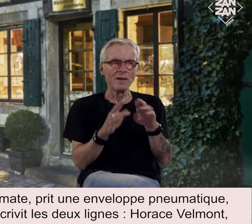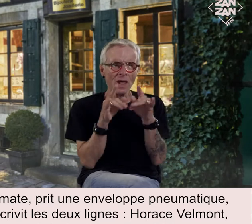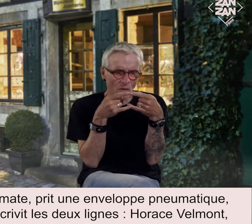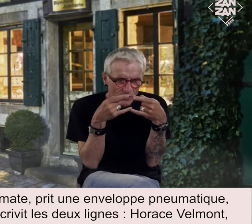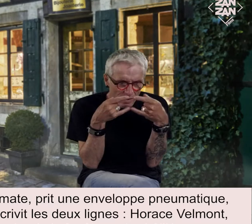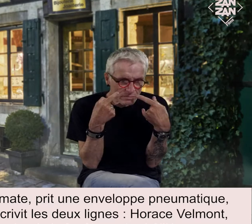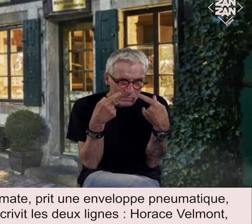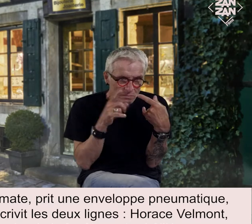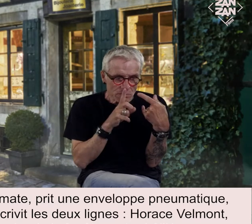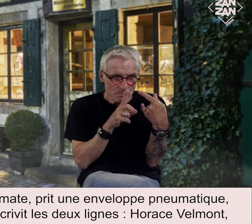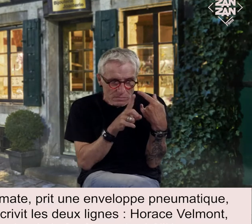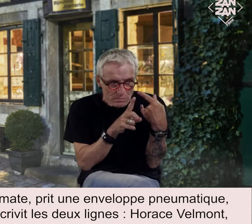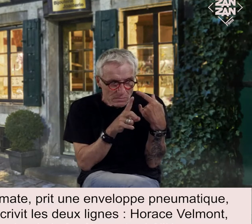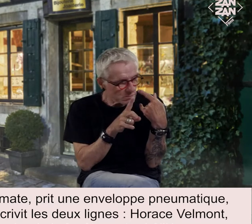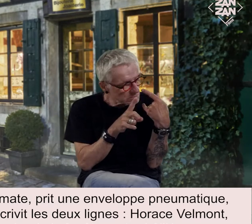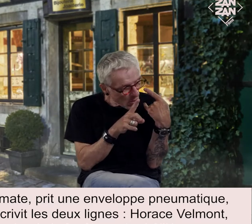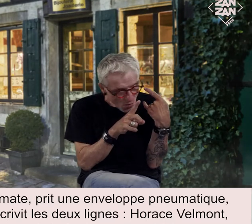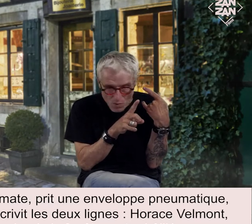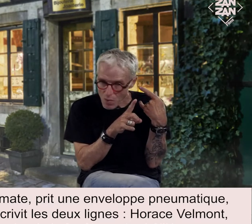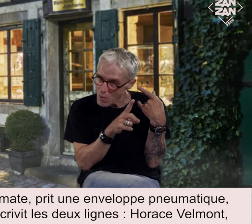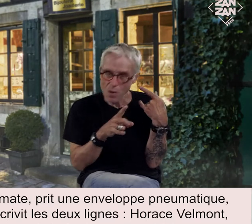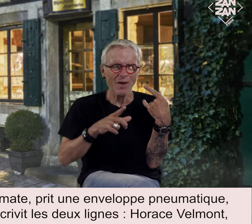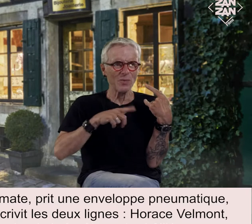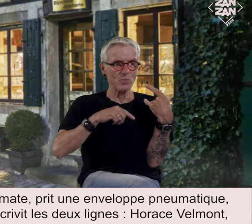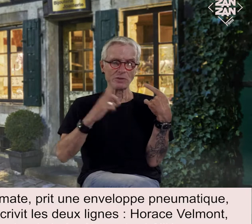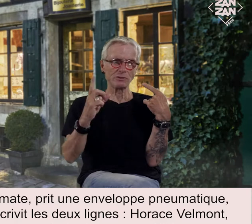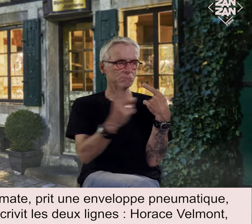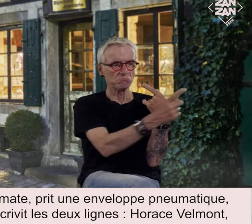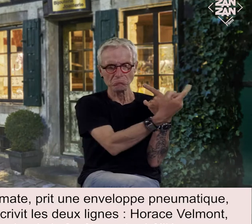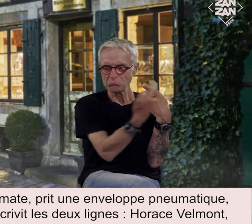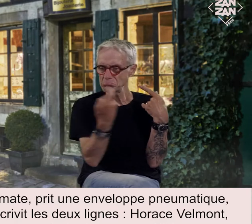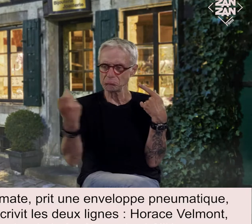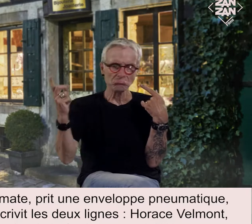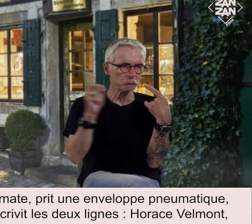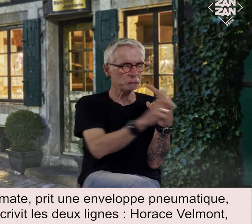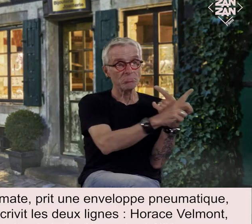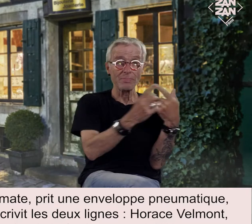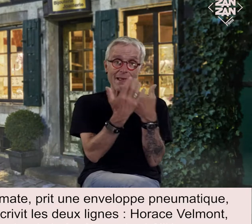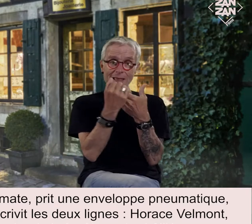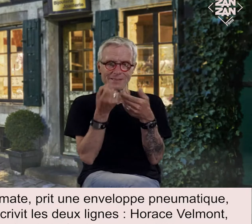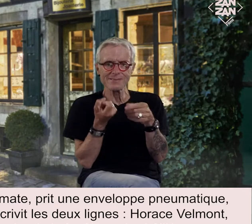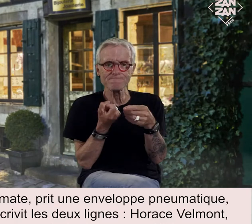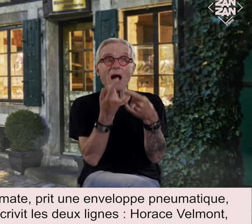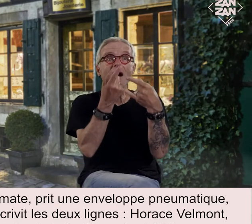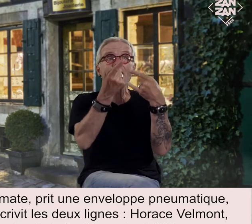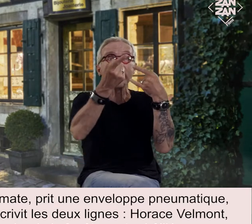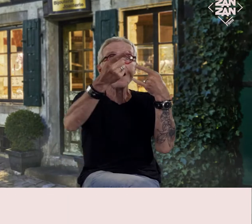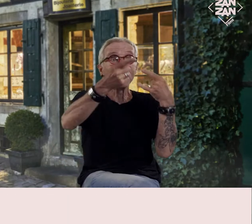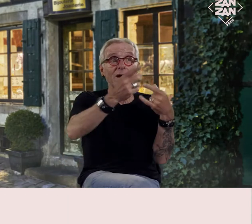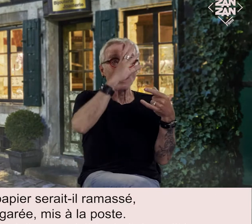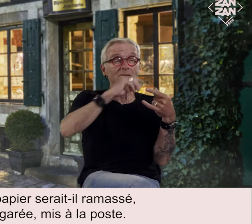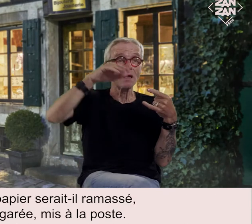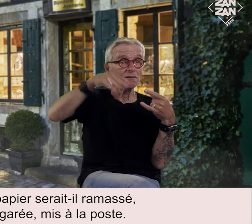entrebâillée. Dehors, l'agent de police déambulait. Elle lança l'enveloppe, la confiante au hasard.